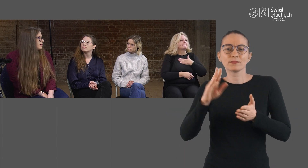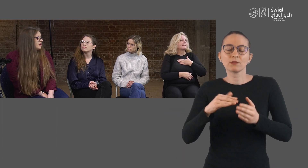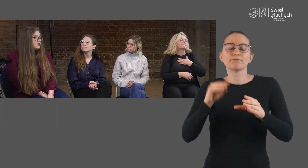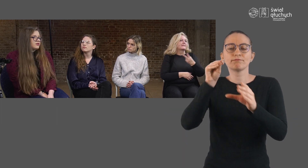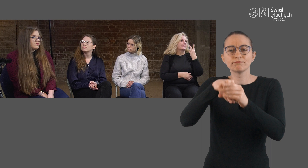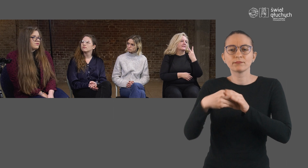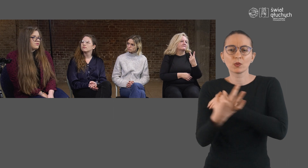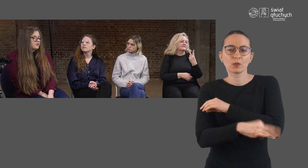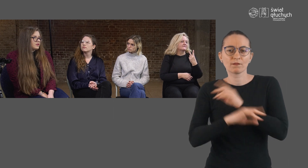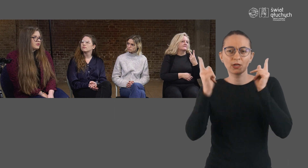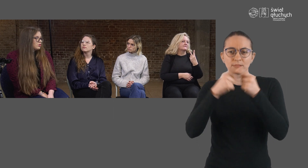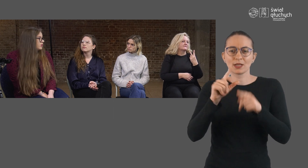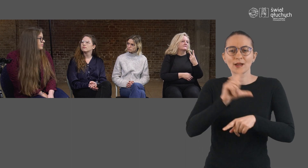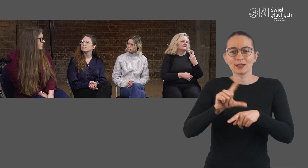2